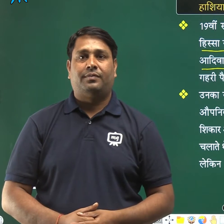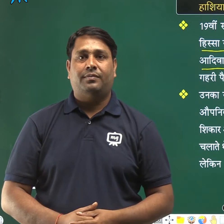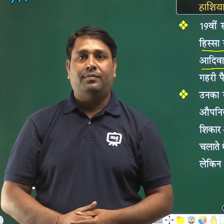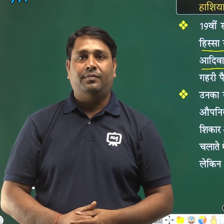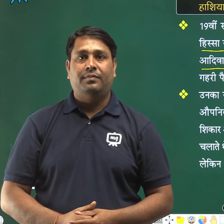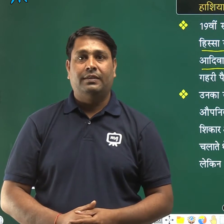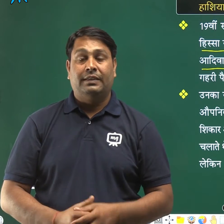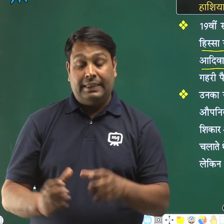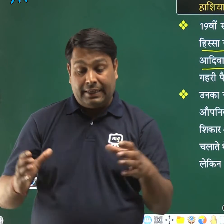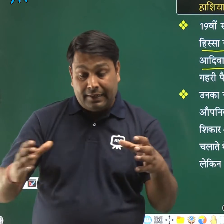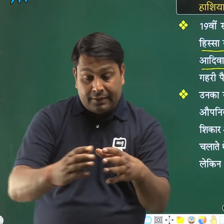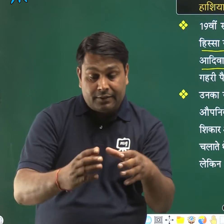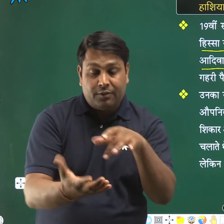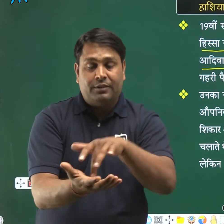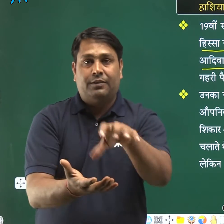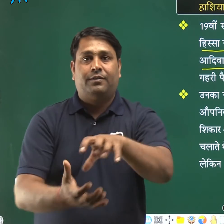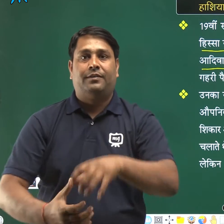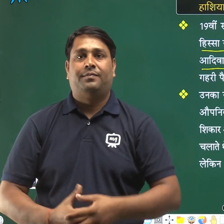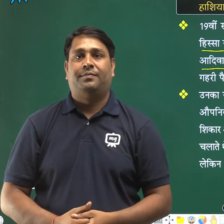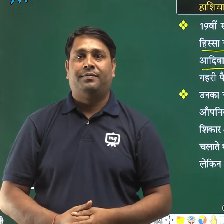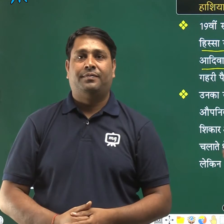इन हिस्सों की